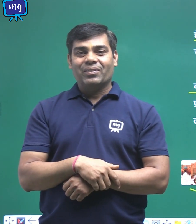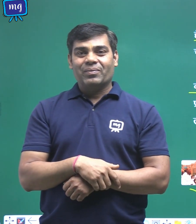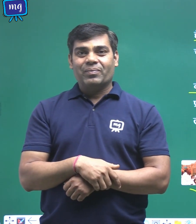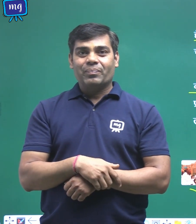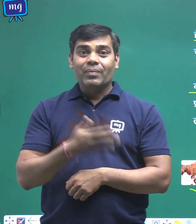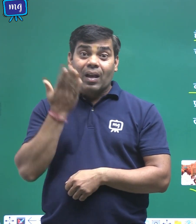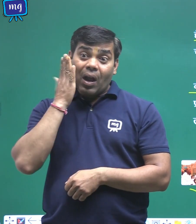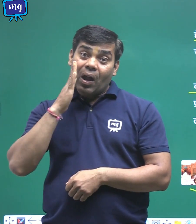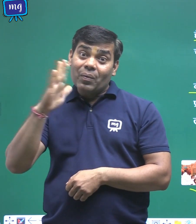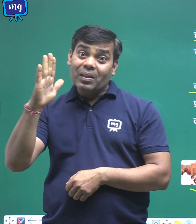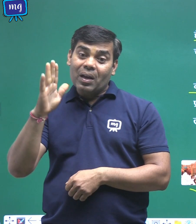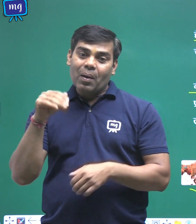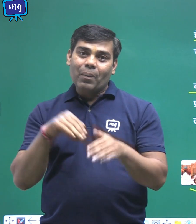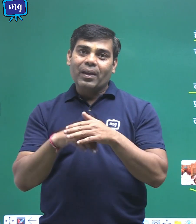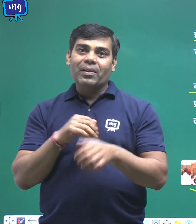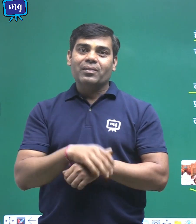कविता में